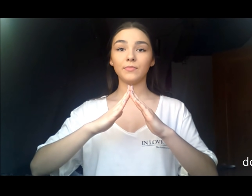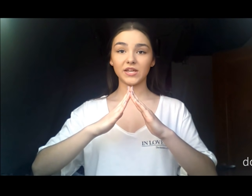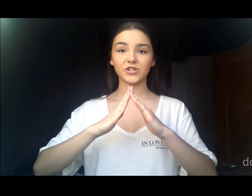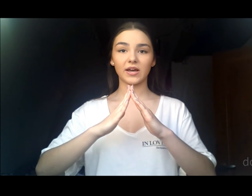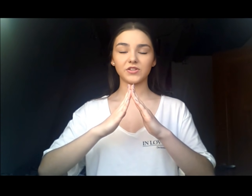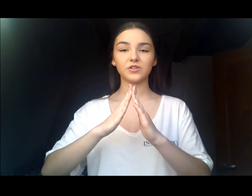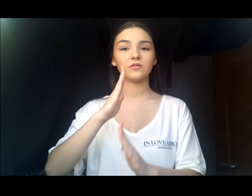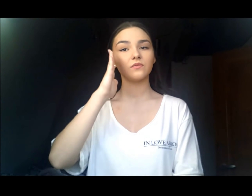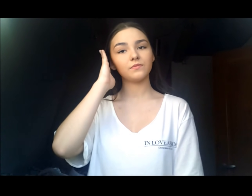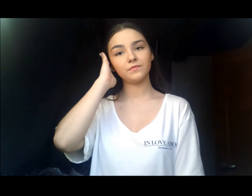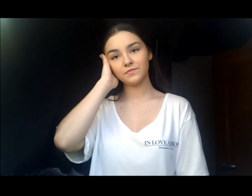Mieszkać.